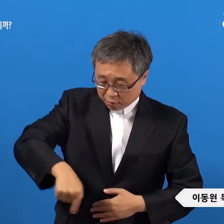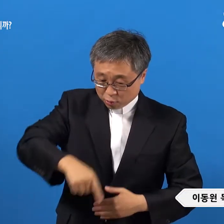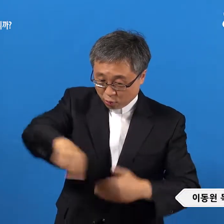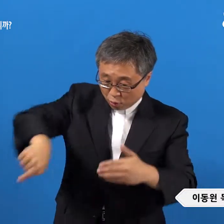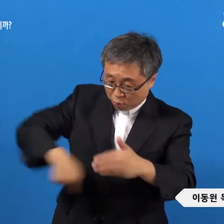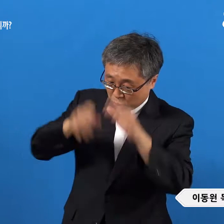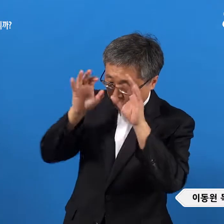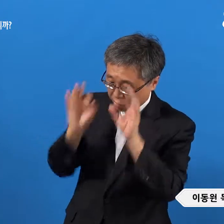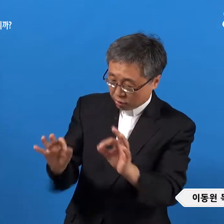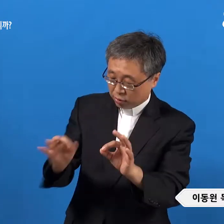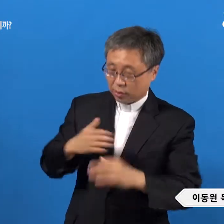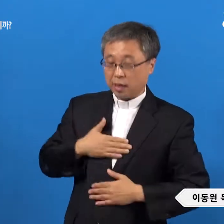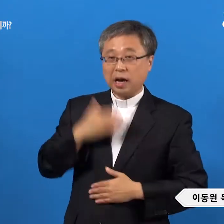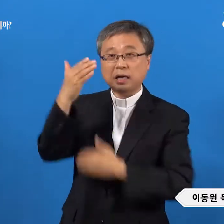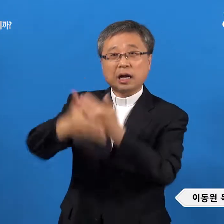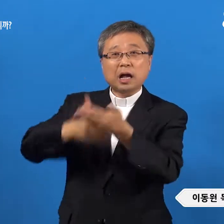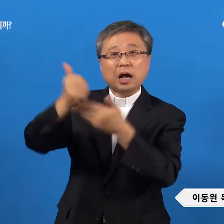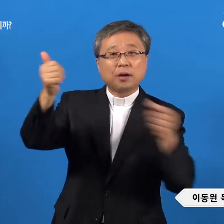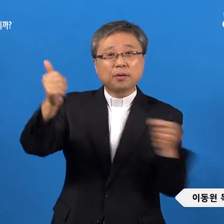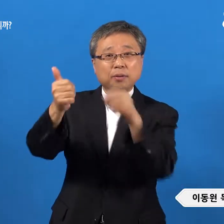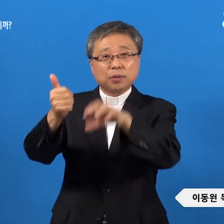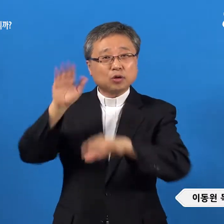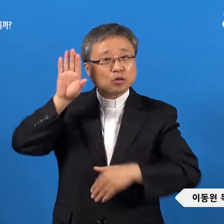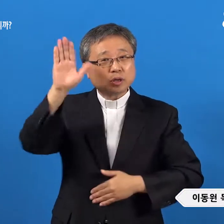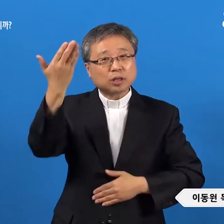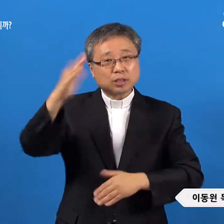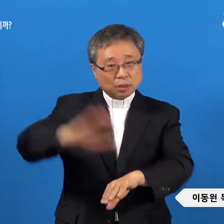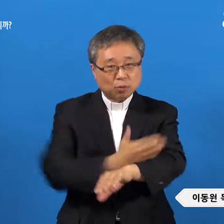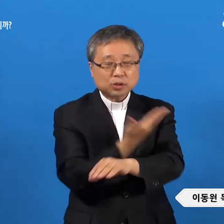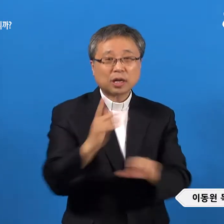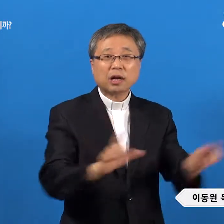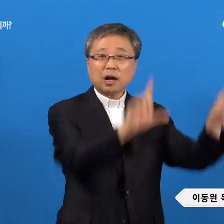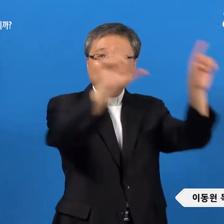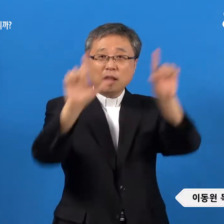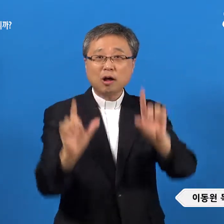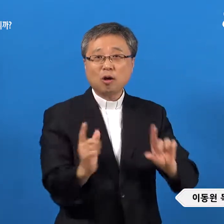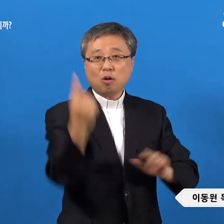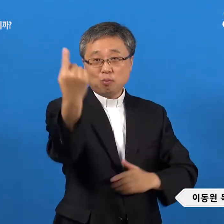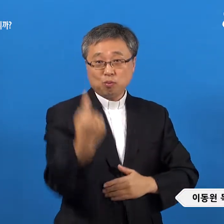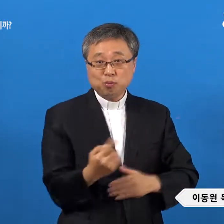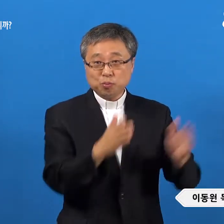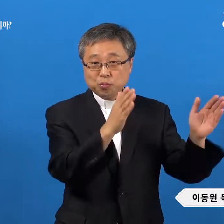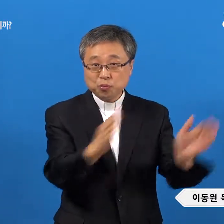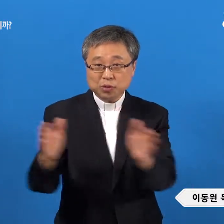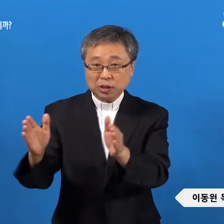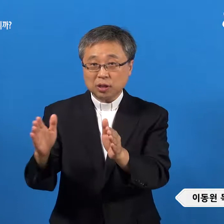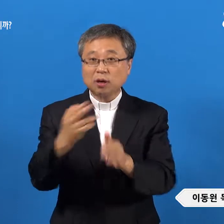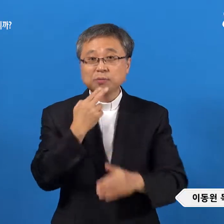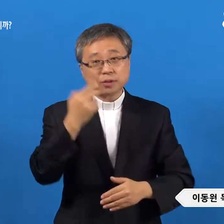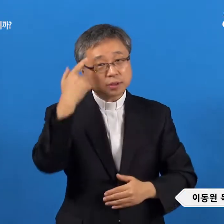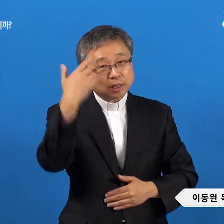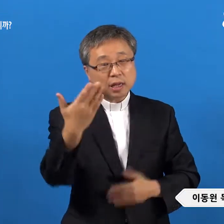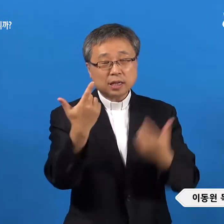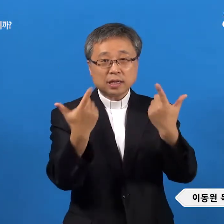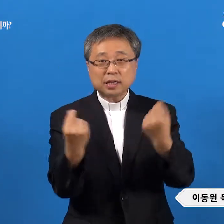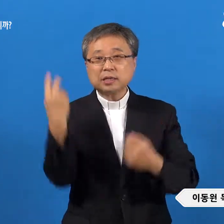혹시 내가 하나님 앞에 최근에 잘못 살아왔던 부분들이 있는지, 부정직한 부분이 없었는지 이것을 살펴볼 수